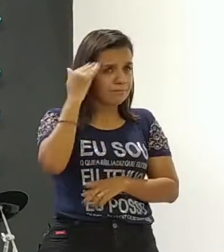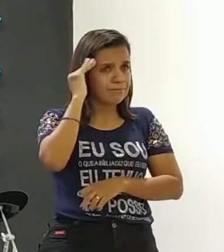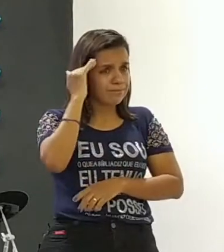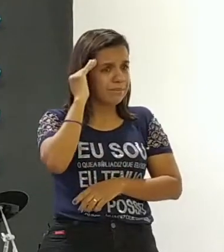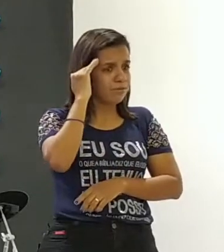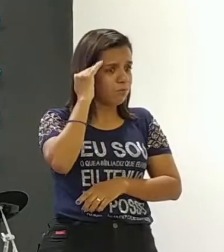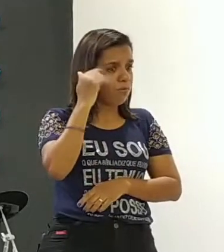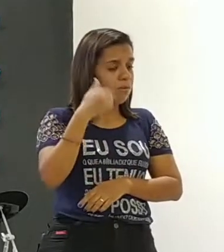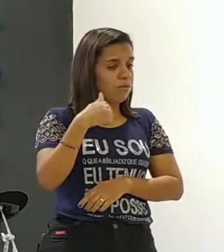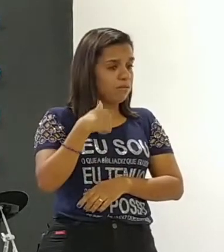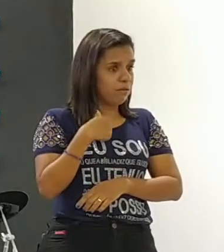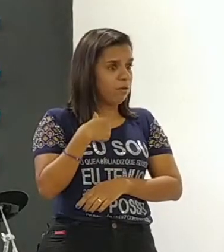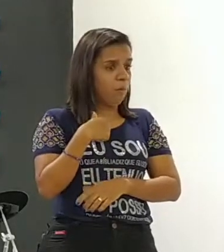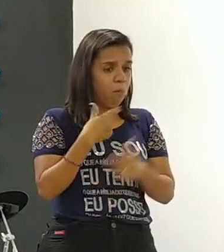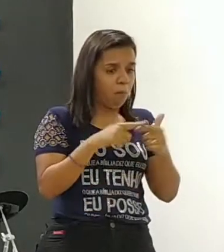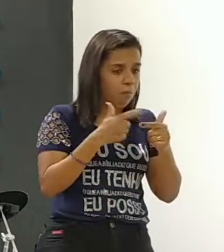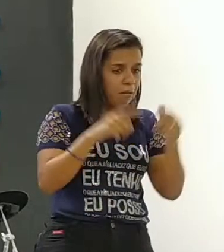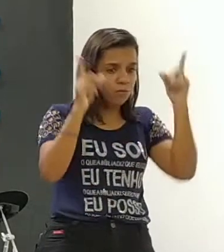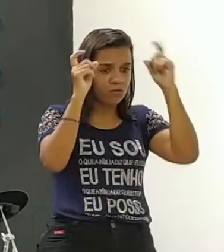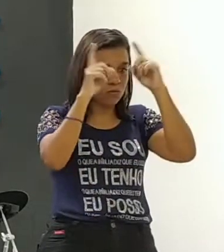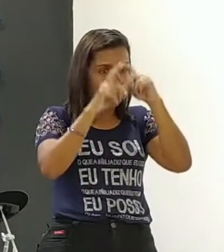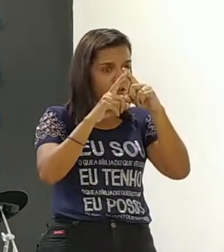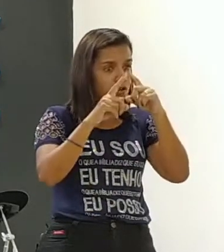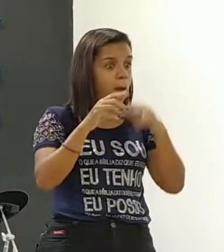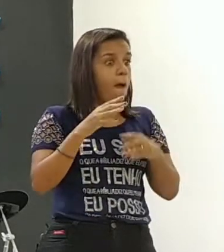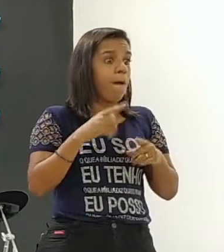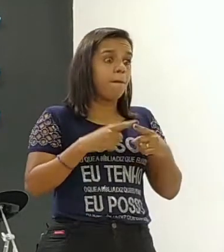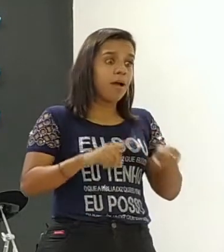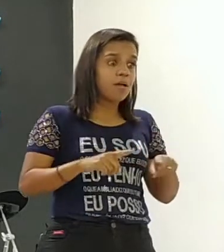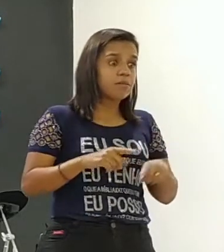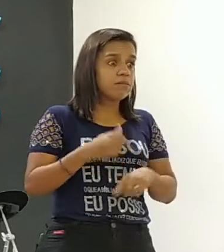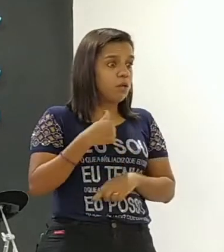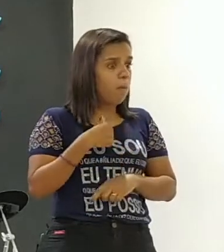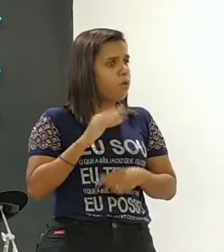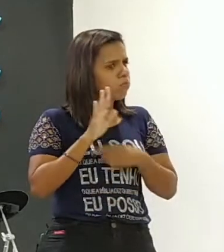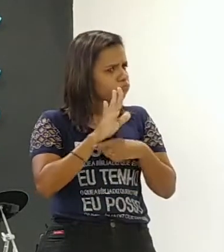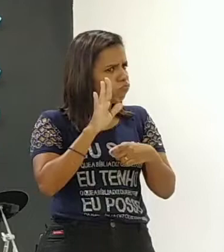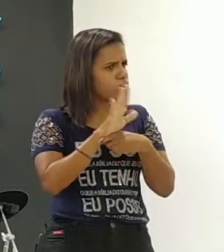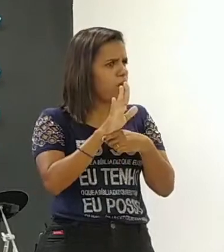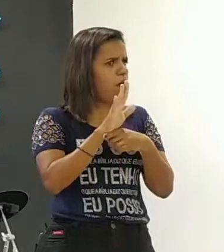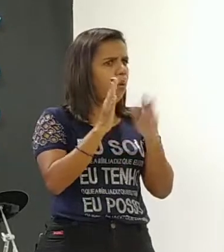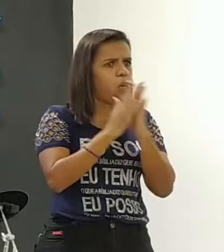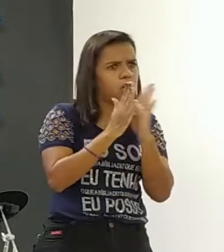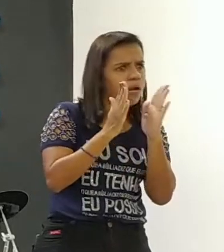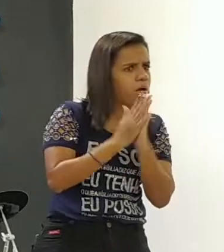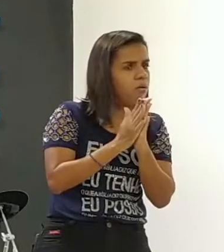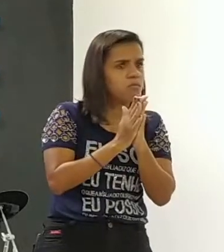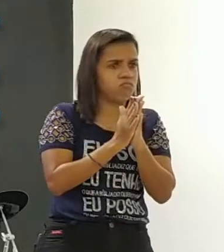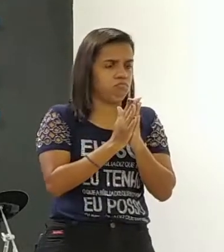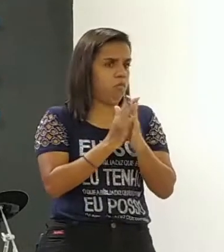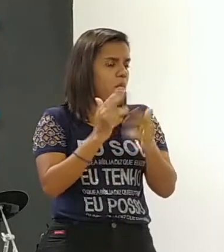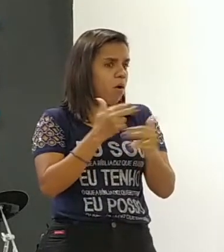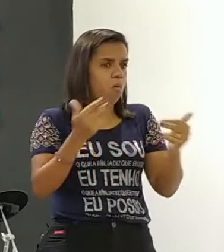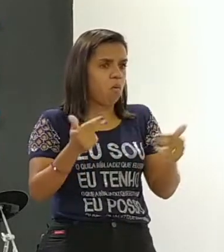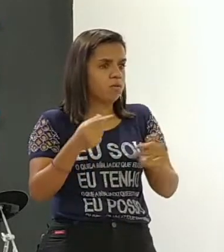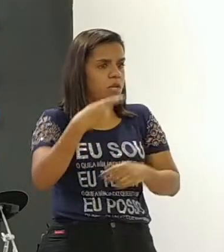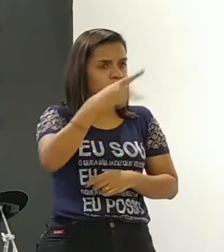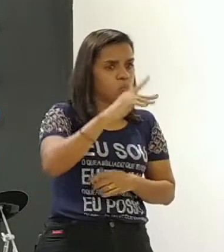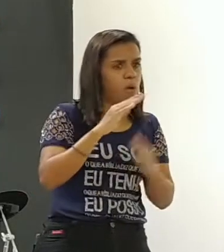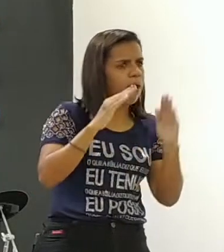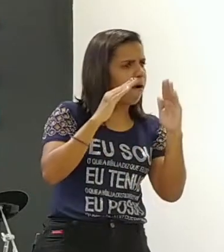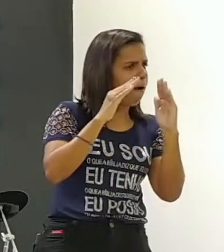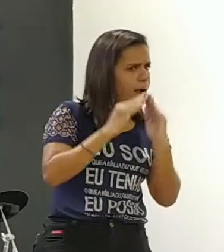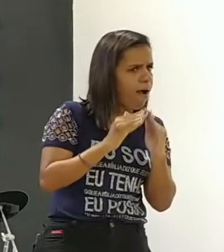sim. Mas se eu posso ajudar você, nem que seja orando por você, eu vou ajudar. Nem que seja ir na tua